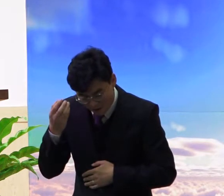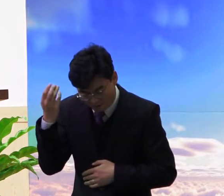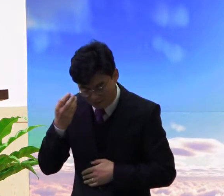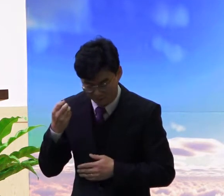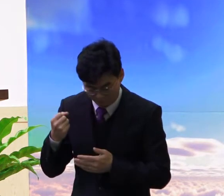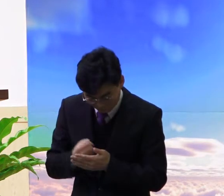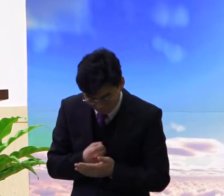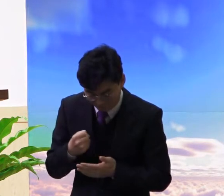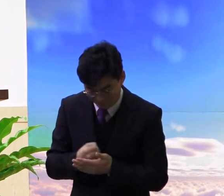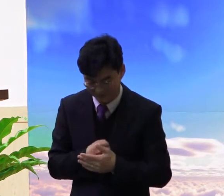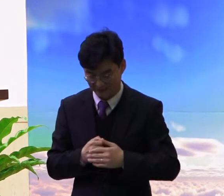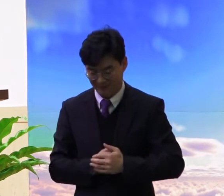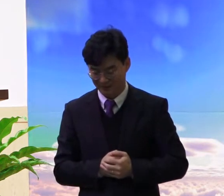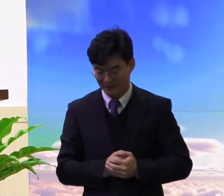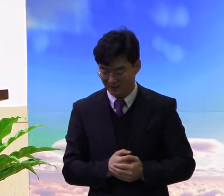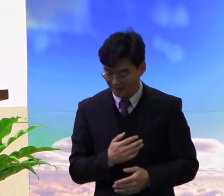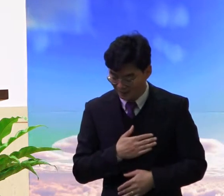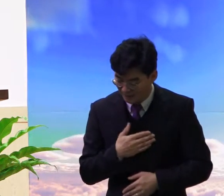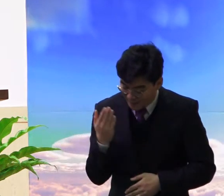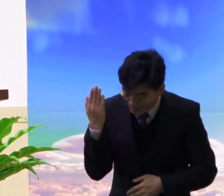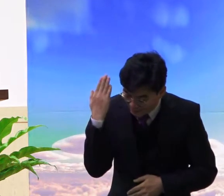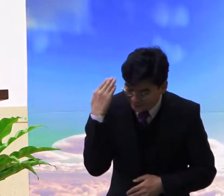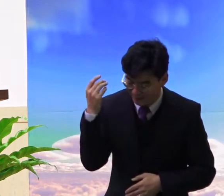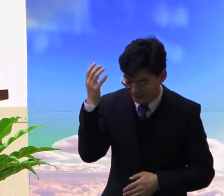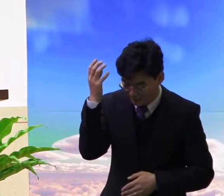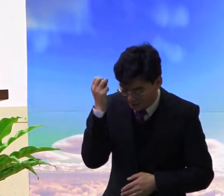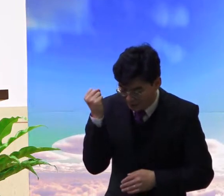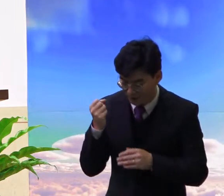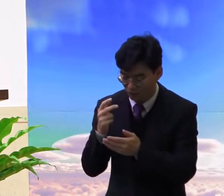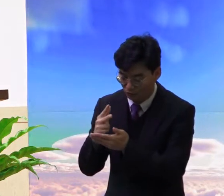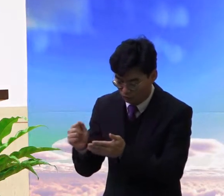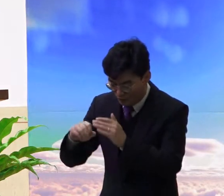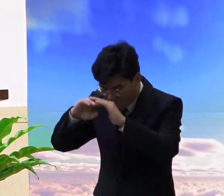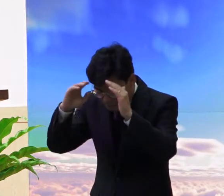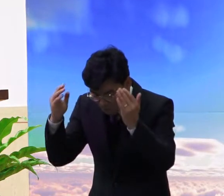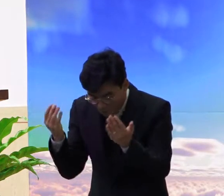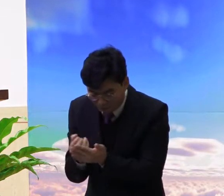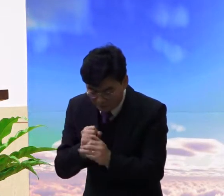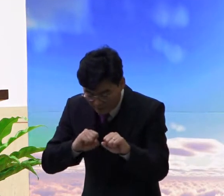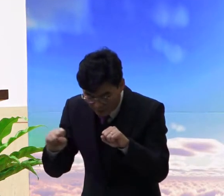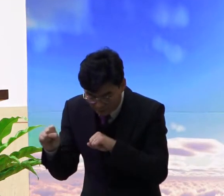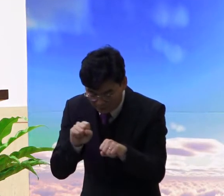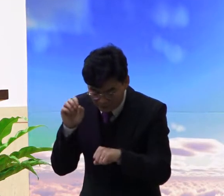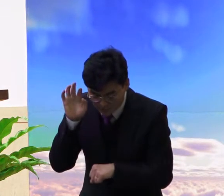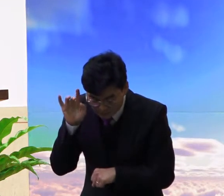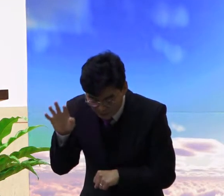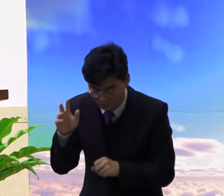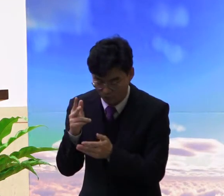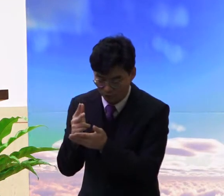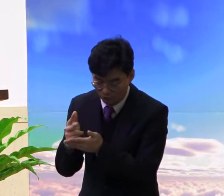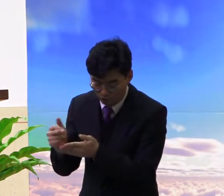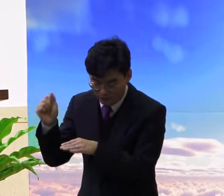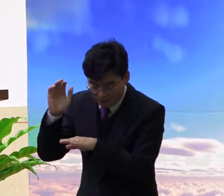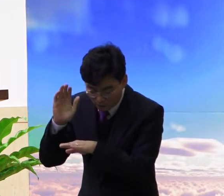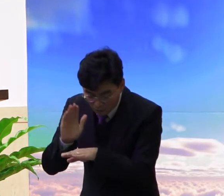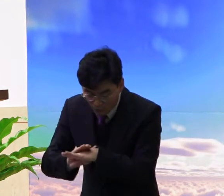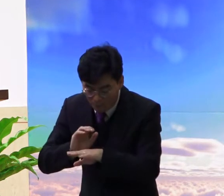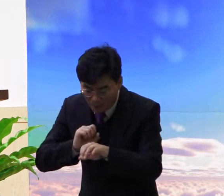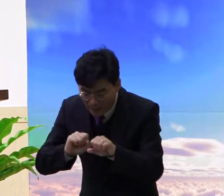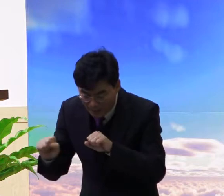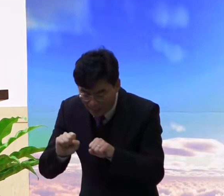참담하니이다. 내가 옛날을 기억하고 주의 모든 행하신 것을 읊조리며 주의 손이 행하는 일을